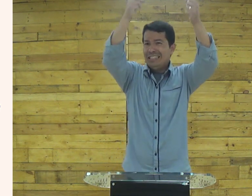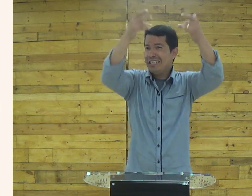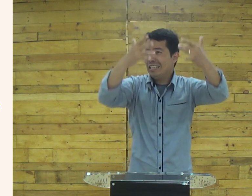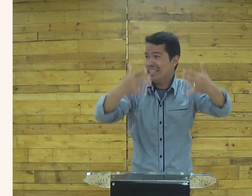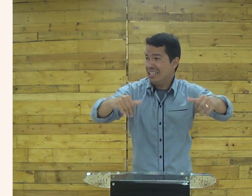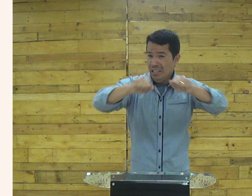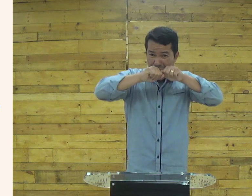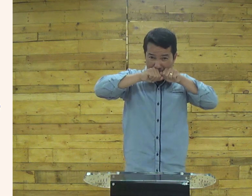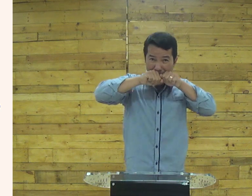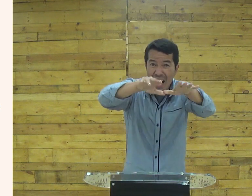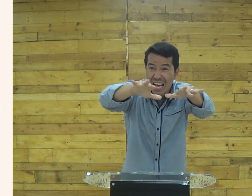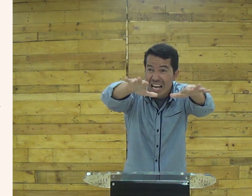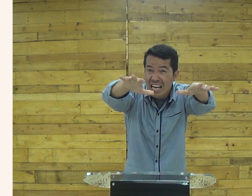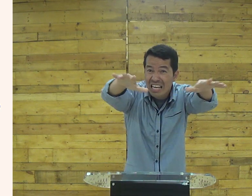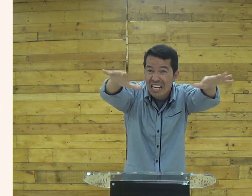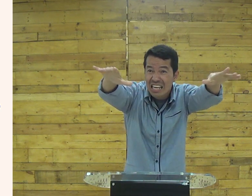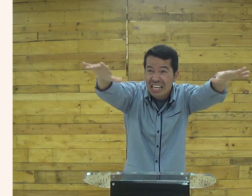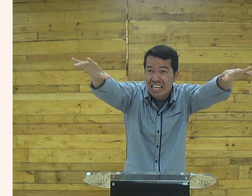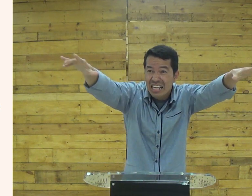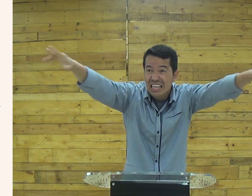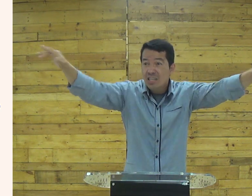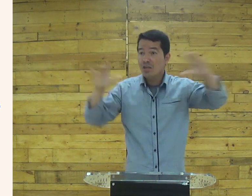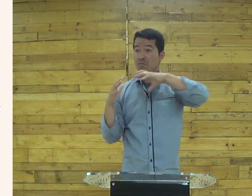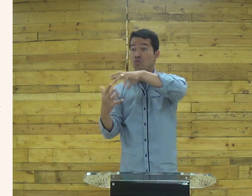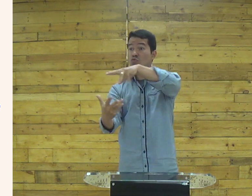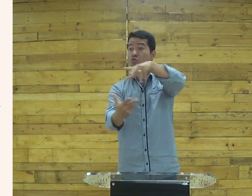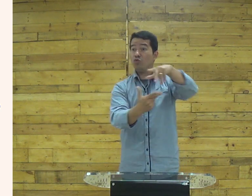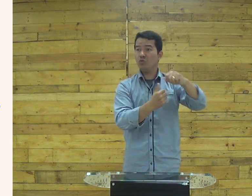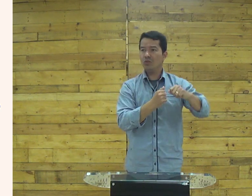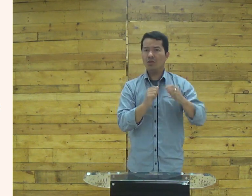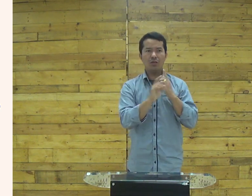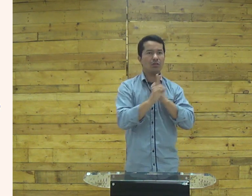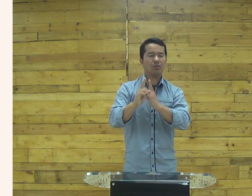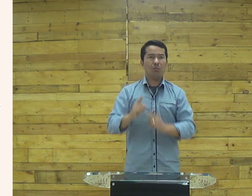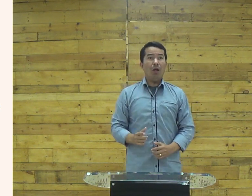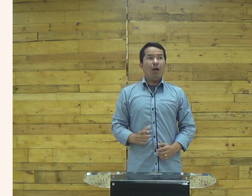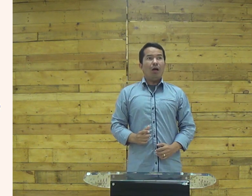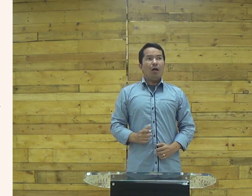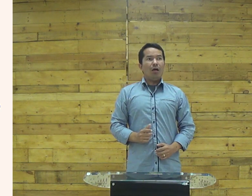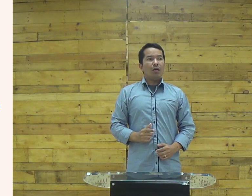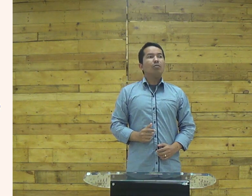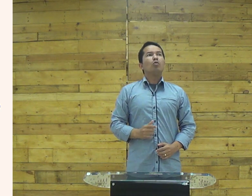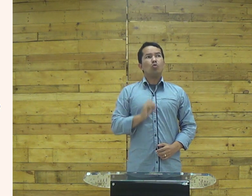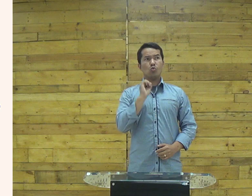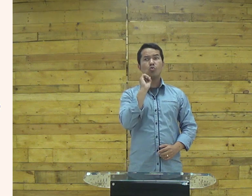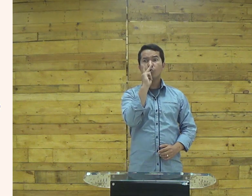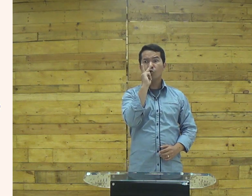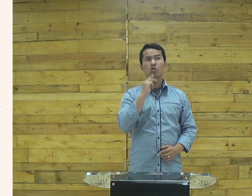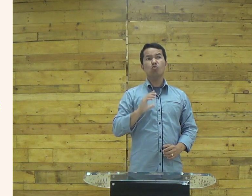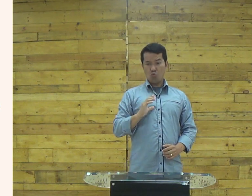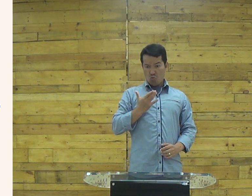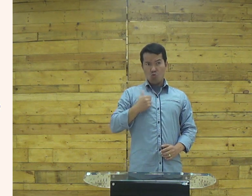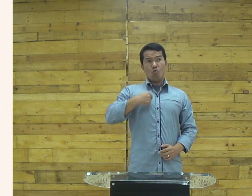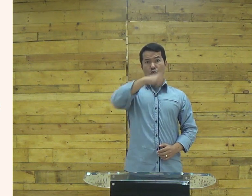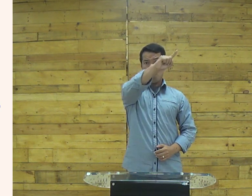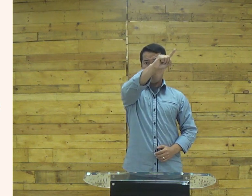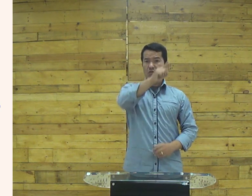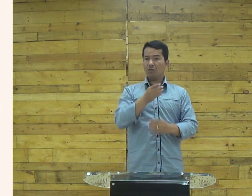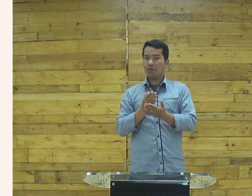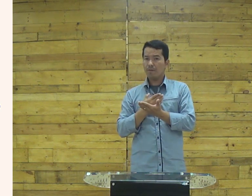precisa explicar a minha história pelo mundo. Falar da minha história pelo mundo. E os discípulos dizem,